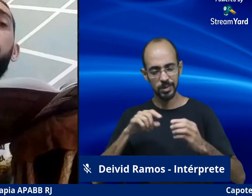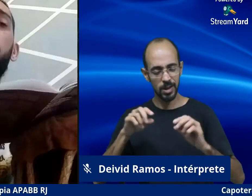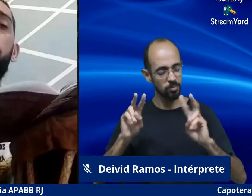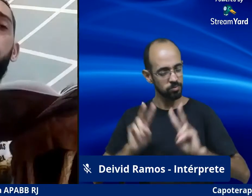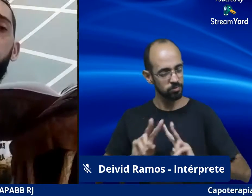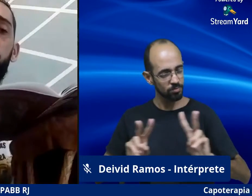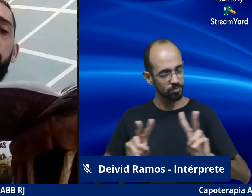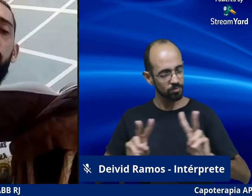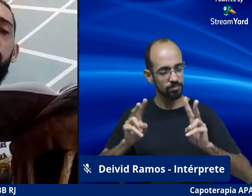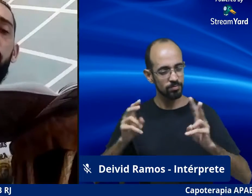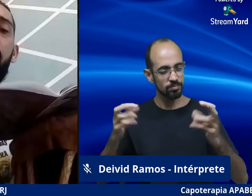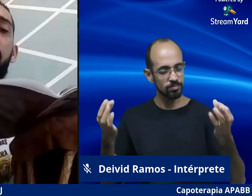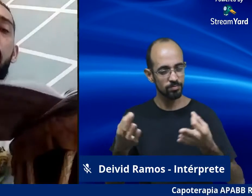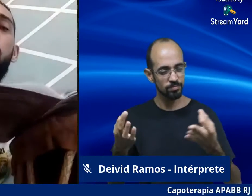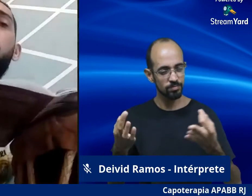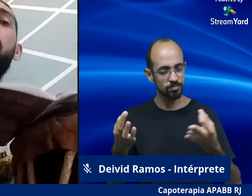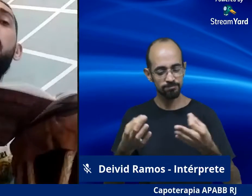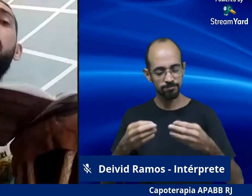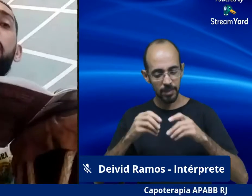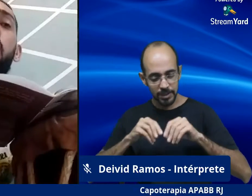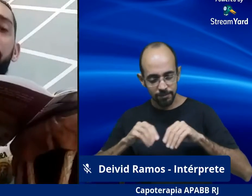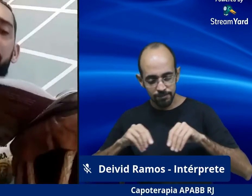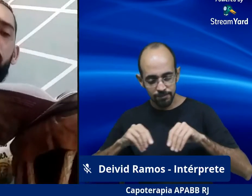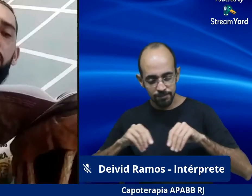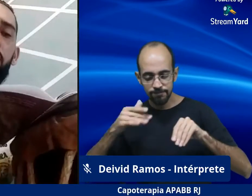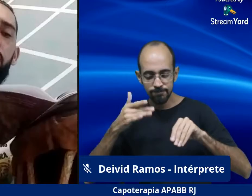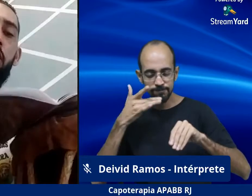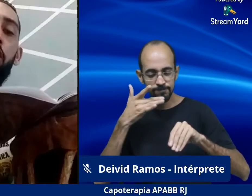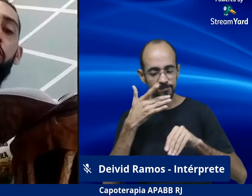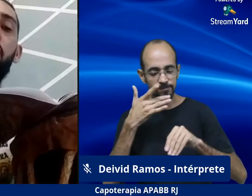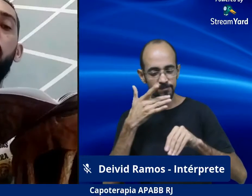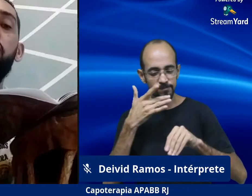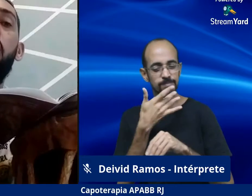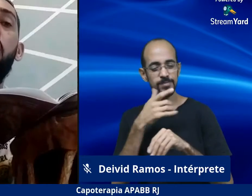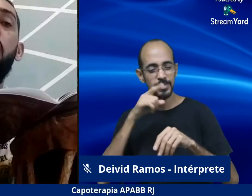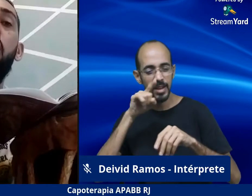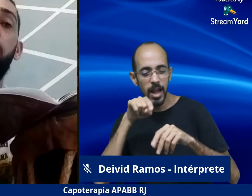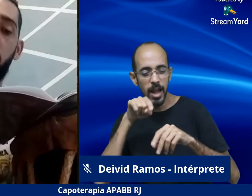Tempero gostoso é o gunga dobrando,